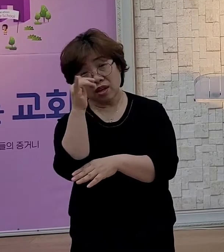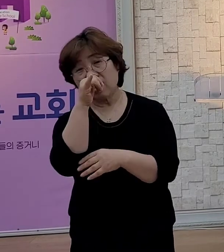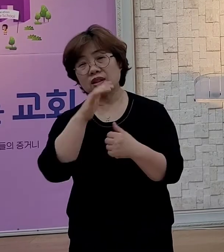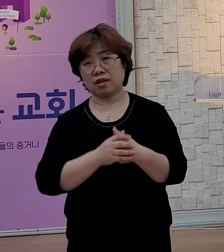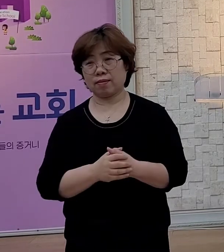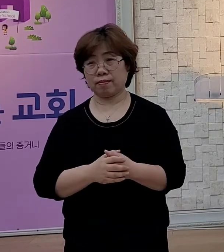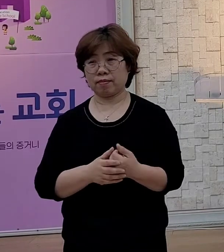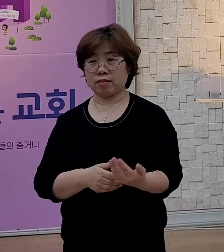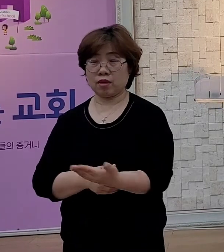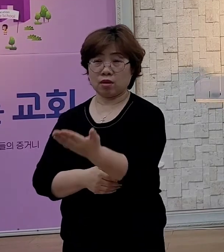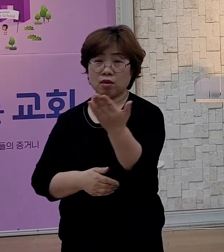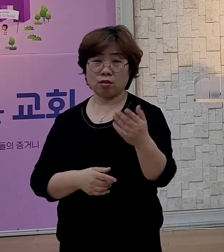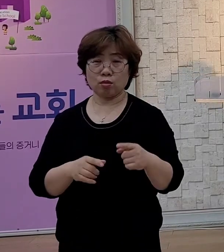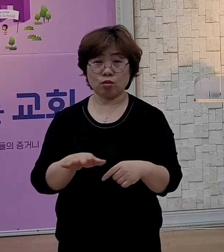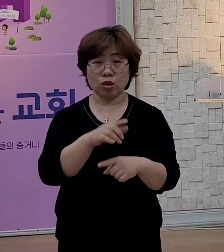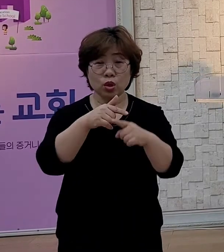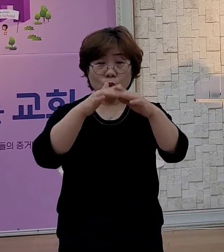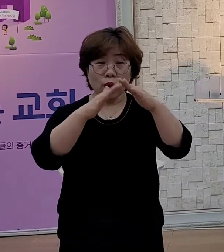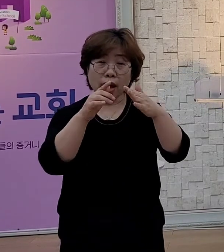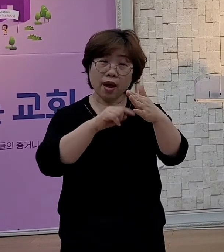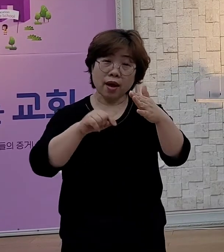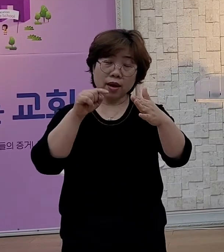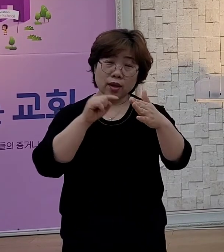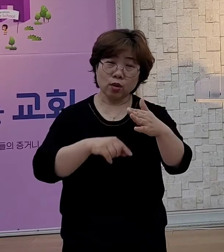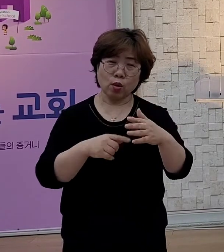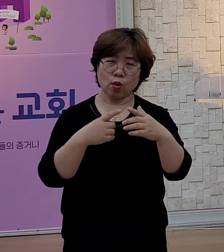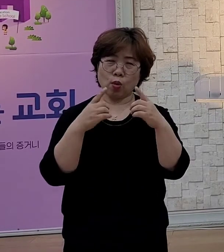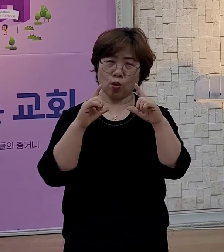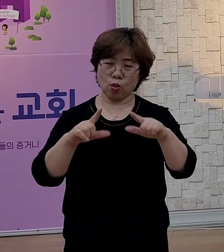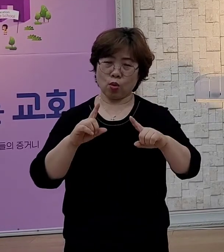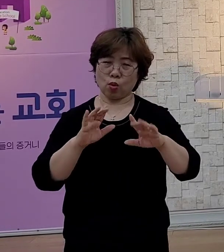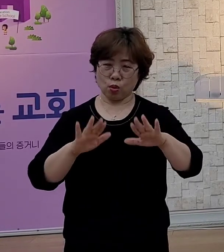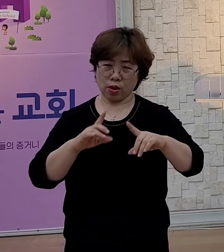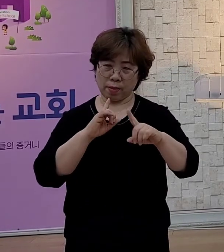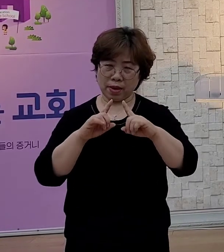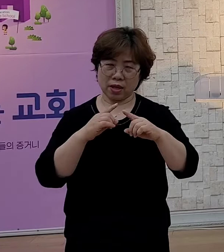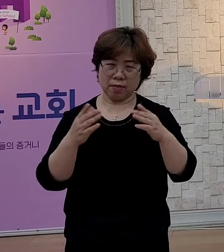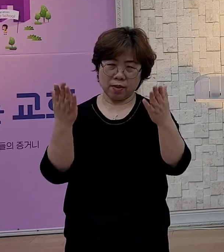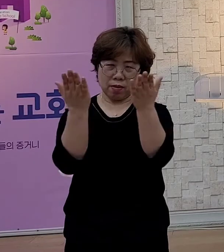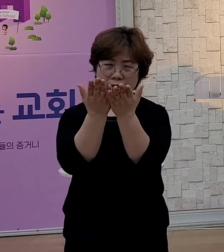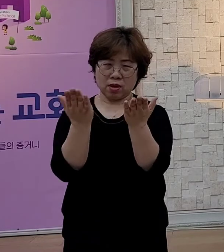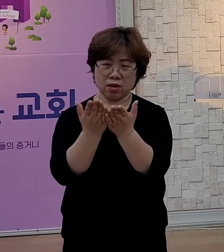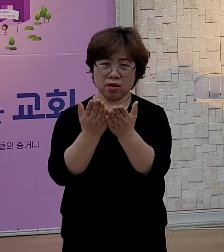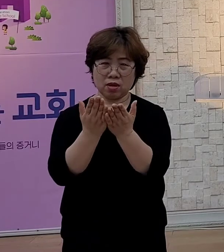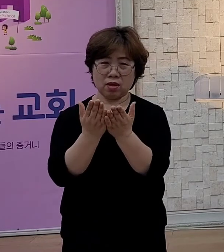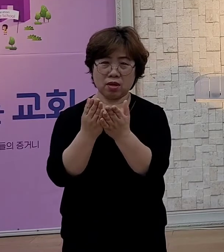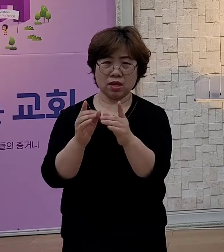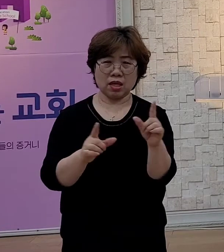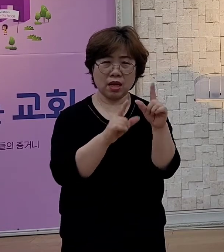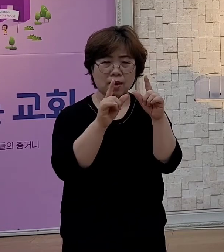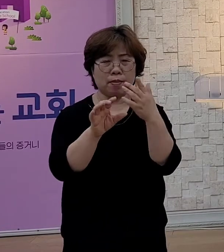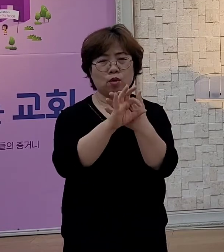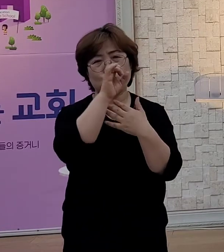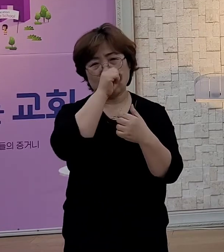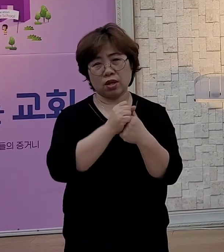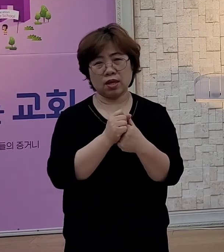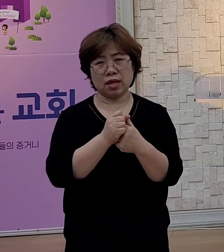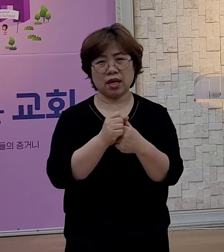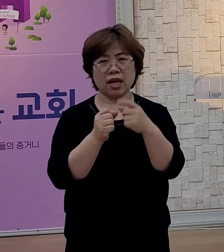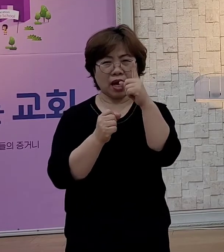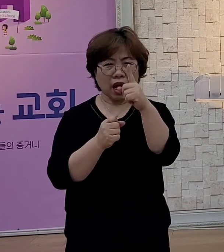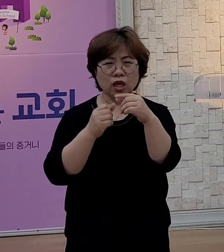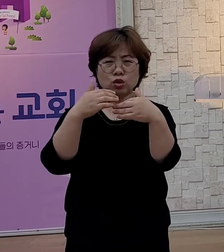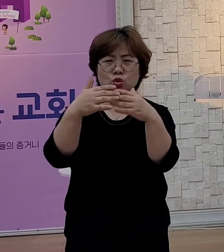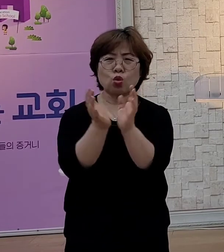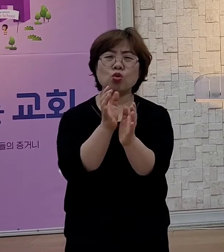여러분, 우리 교회도 오늘 이 말씀에 빗대어서 제가 말씀합니다. 단 한 종류의 사람만 있습니다. 여러분,